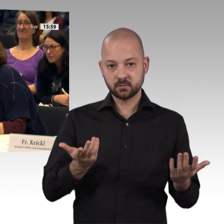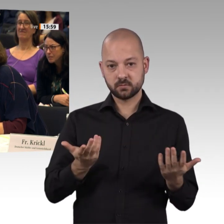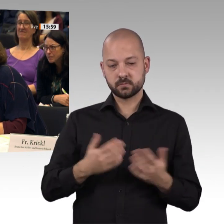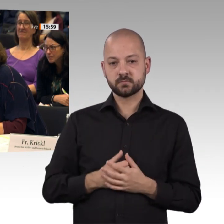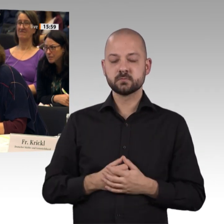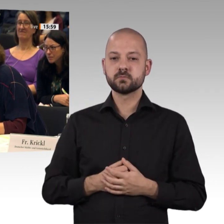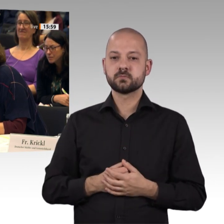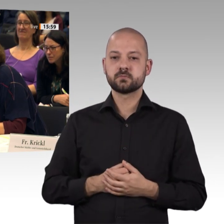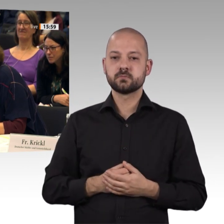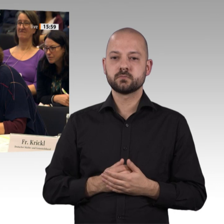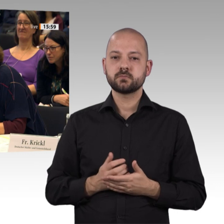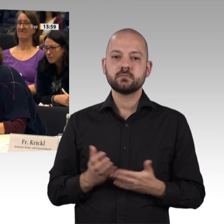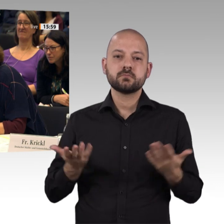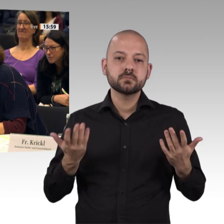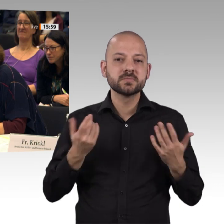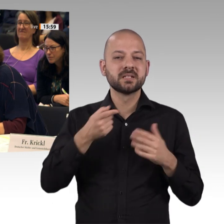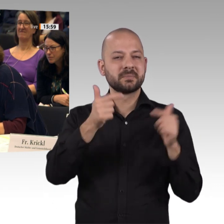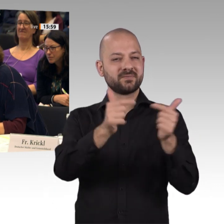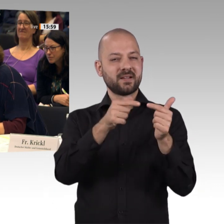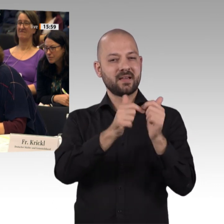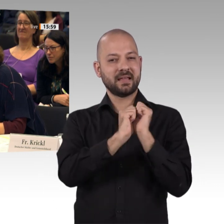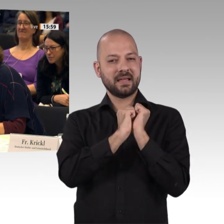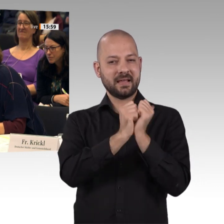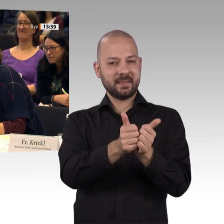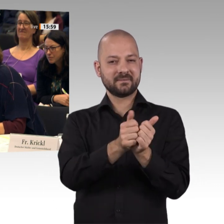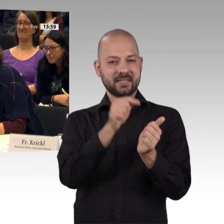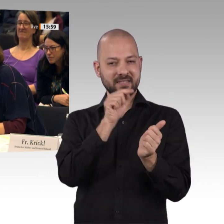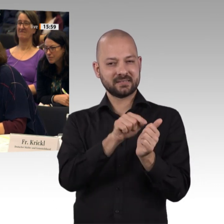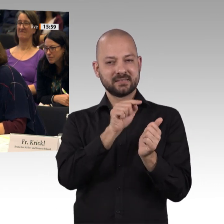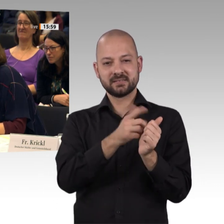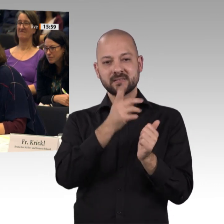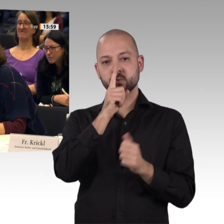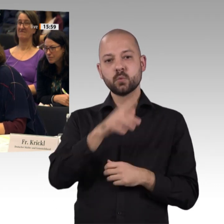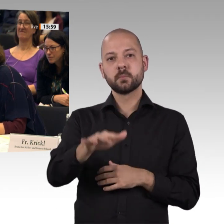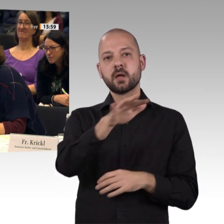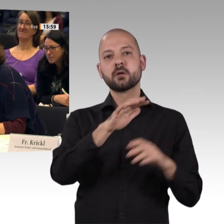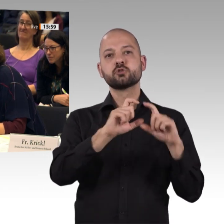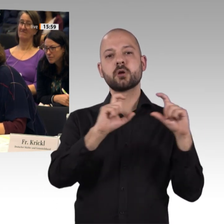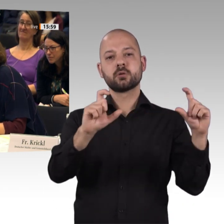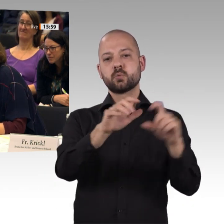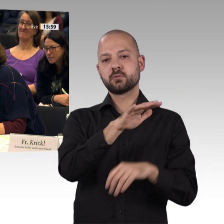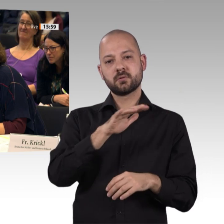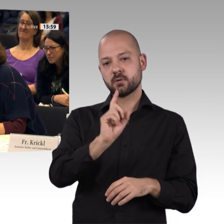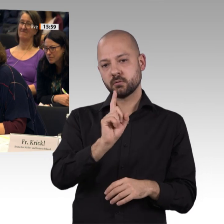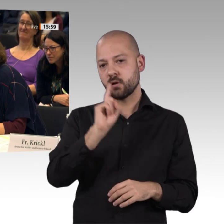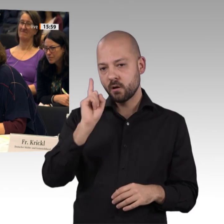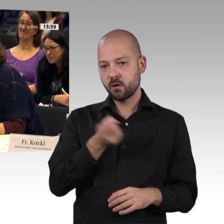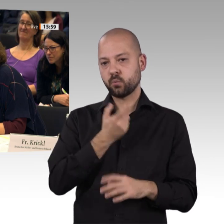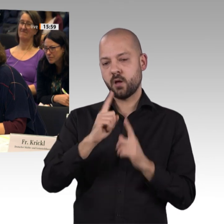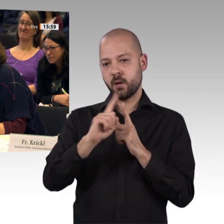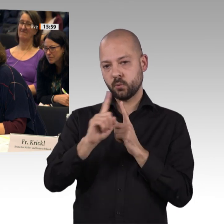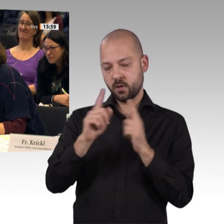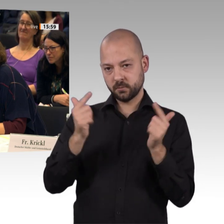Und wir können das natürlich nicht beziffern, denn das sind ja Prognosen, aber wir gehen schon davon aus,